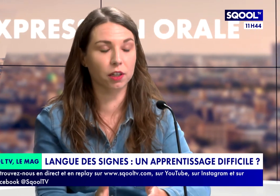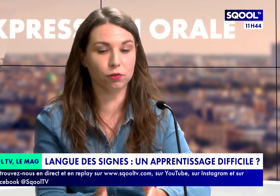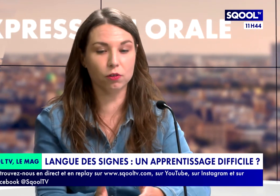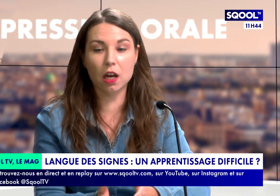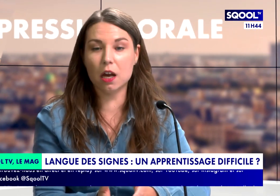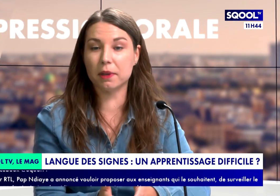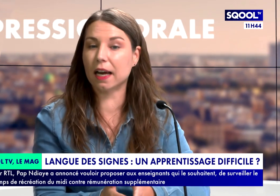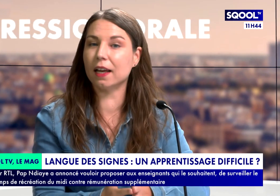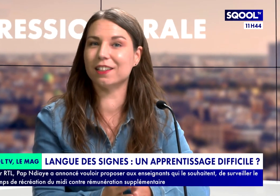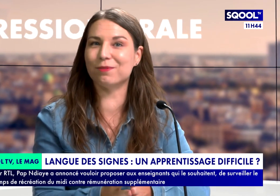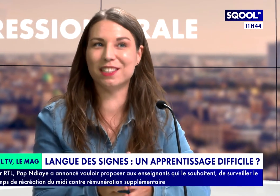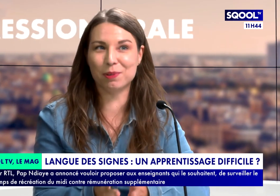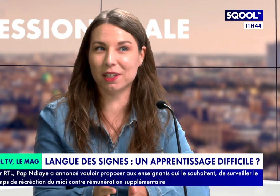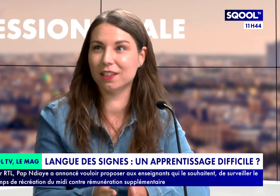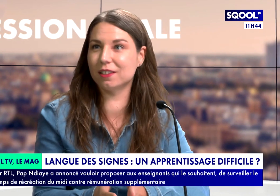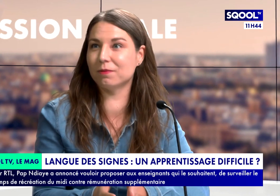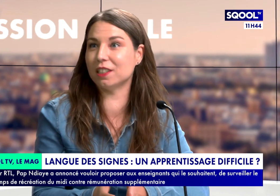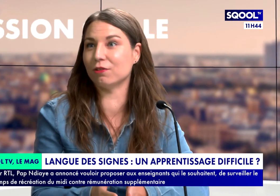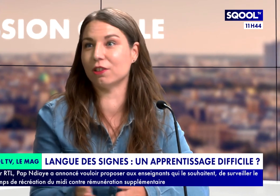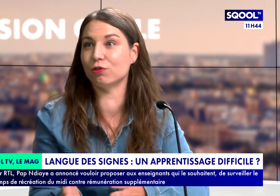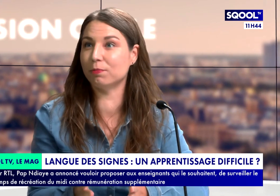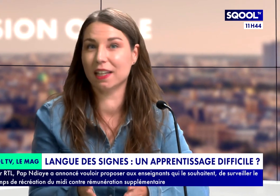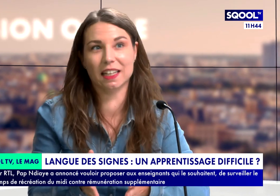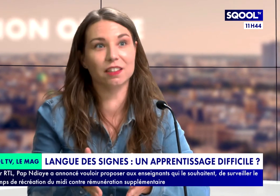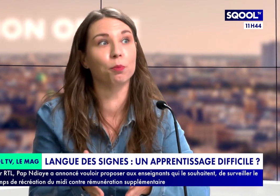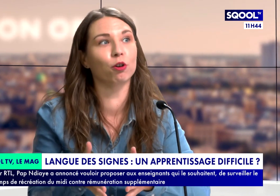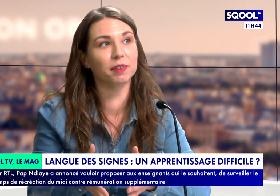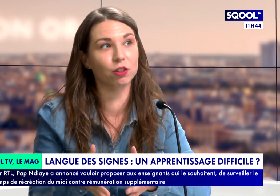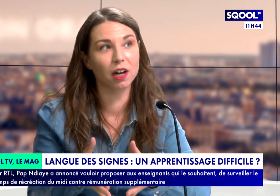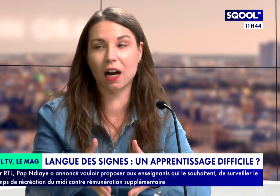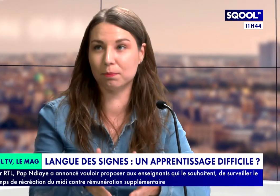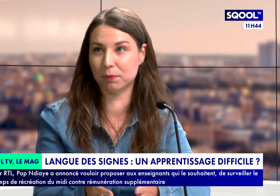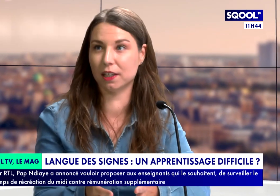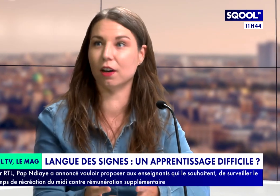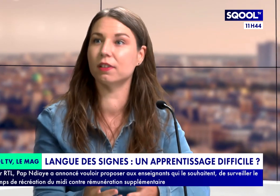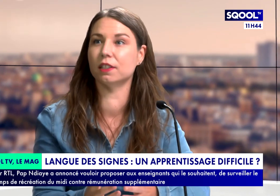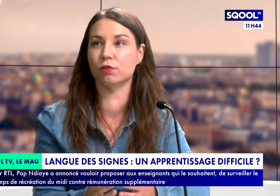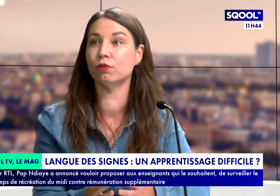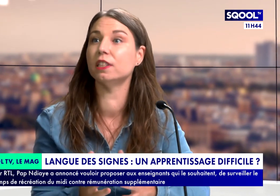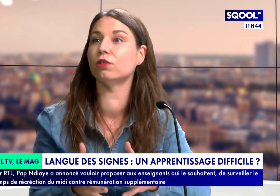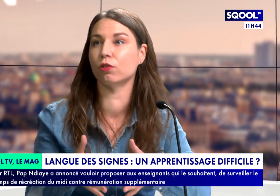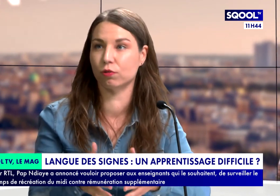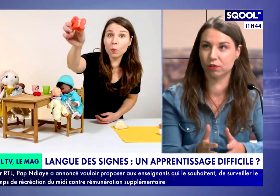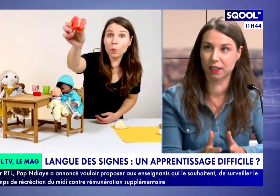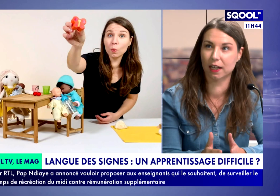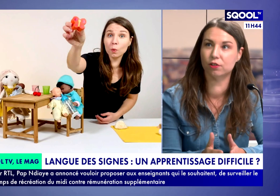'inconnu. Mais ça reste un petit bébé, qu'il soit sourd ou pas, ça reste en premier lieu un bébé. En fait, il faut aussi se reconcentrer là-dessus